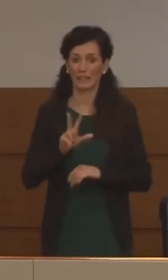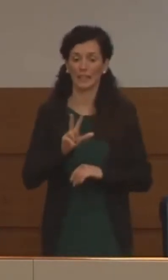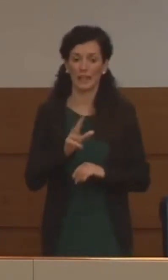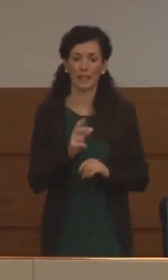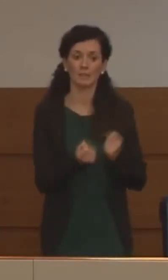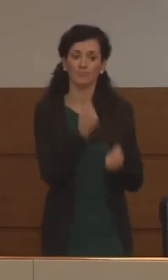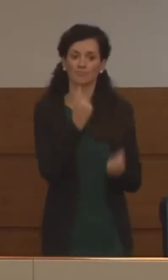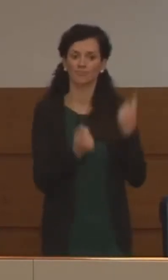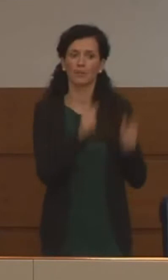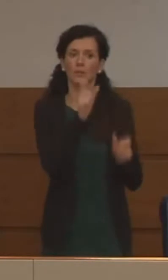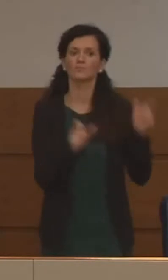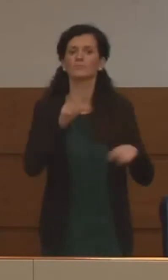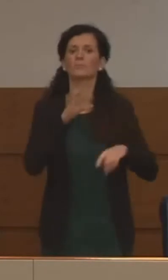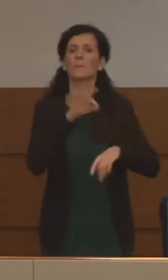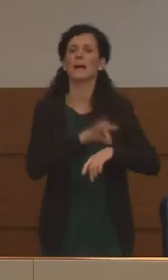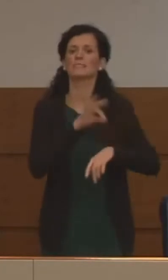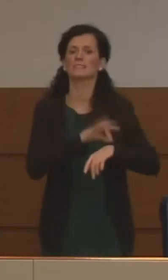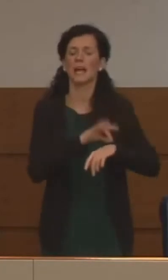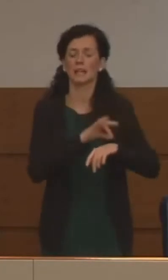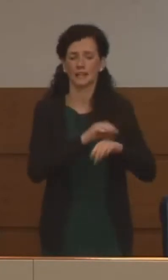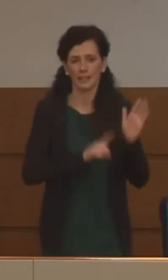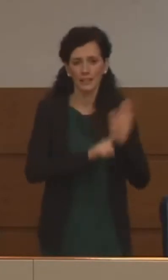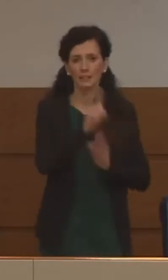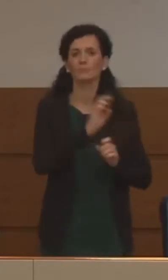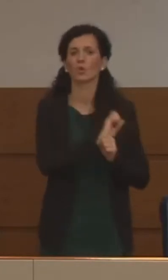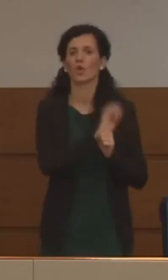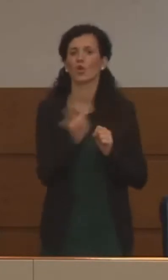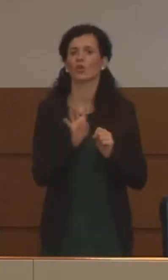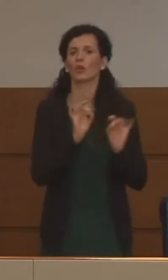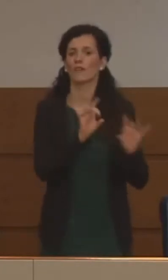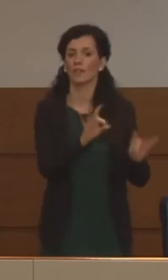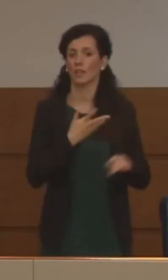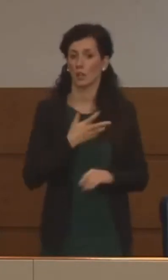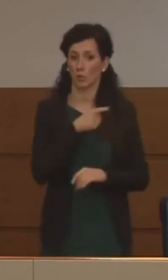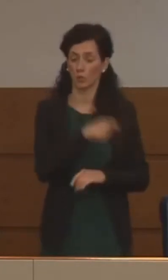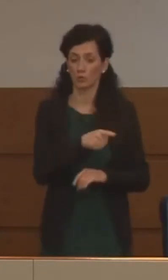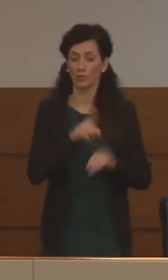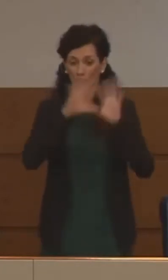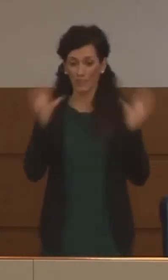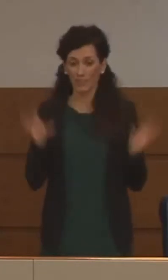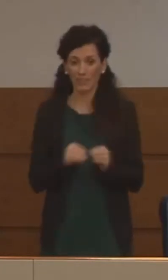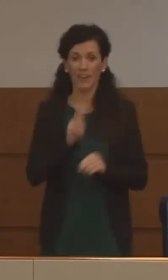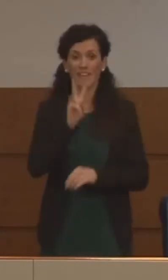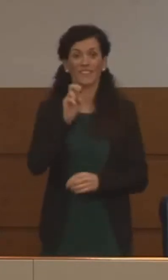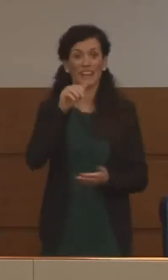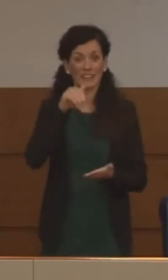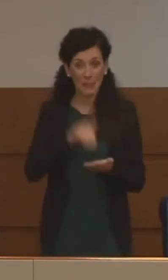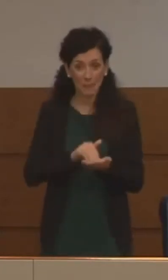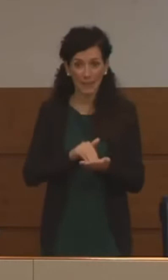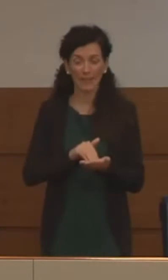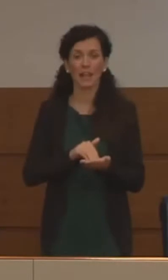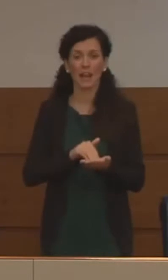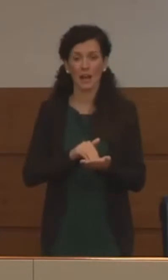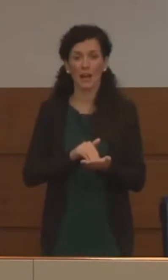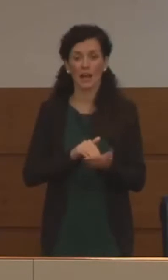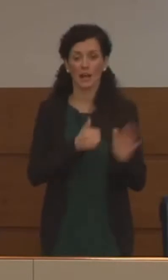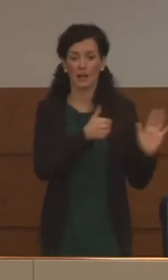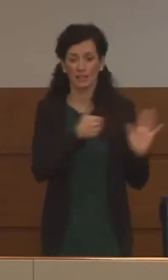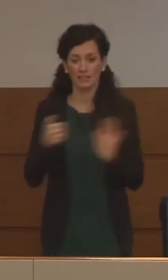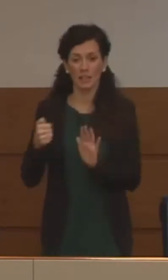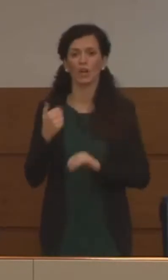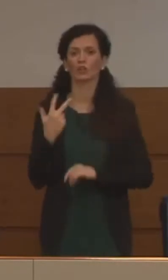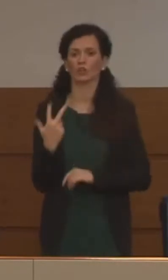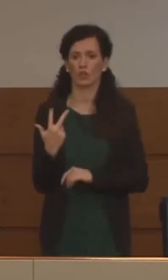nuovi casi di pazienti 24.747, positivi. Attualmente il totale dei i positivi è deceduti che sono